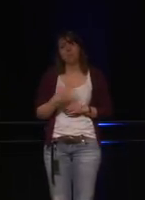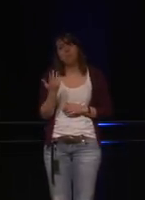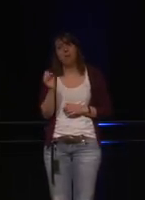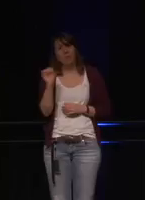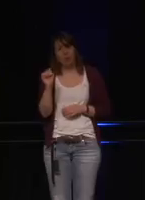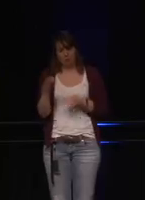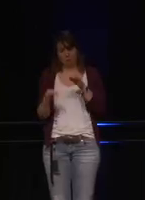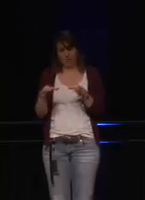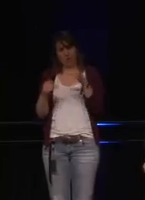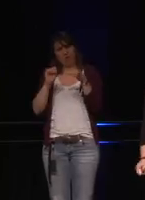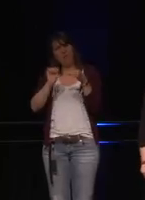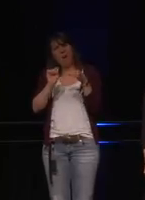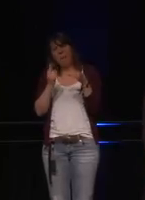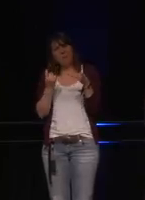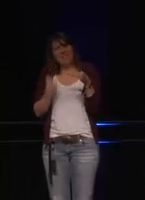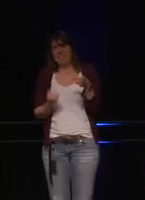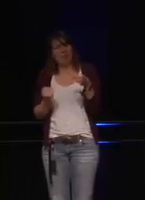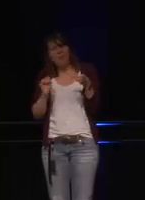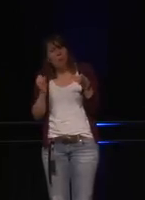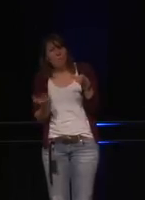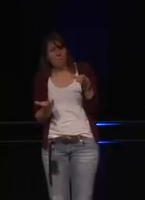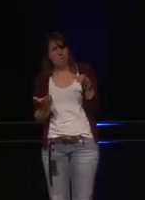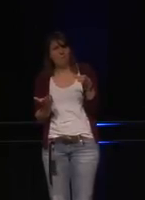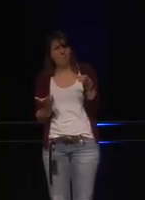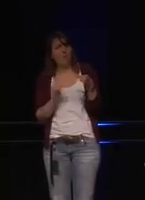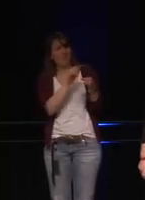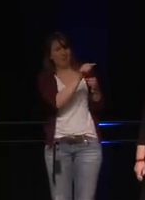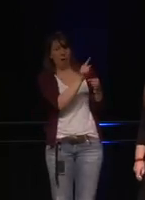¿Cuál era el problema realmente con estos juguetes?